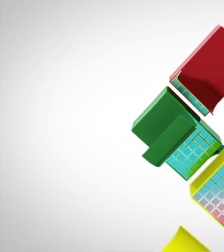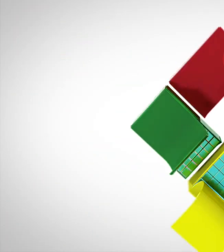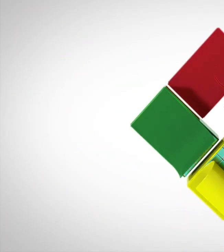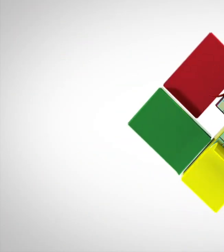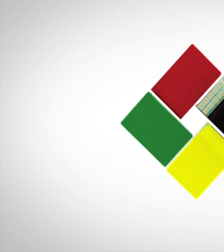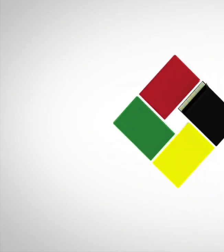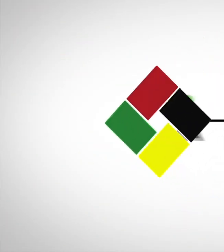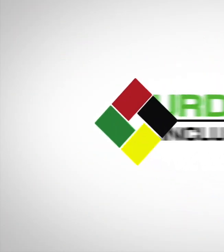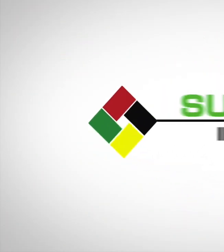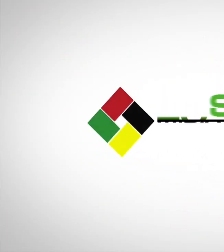Música